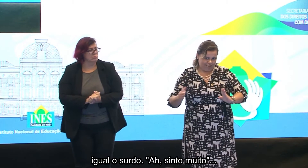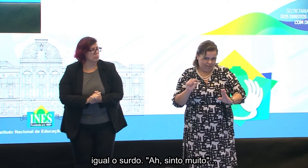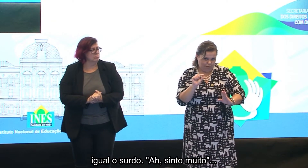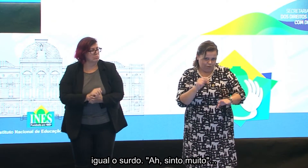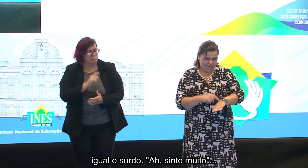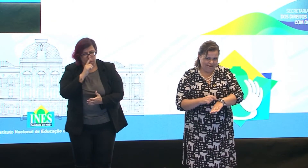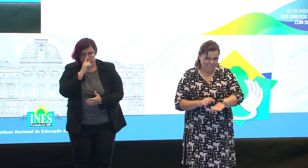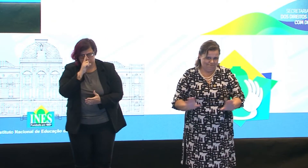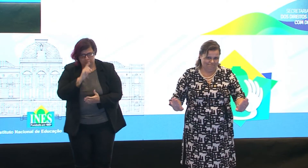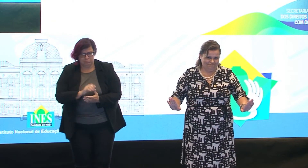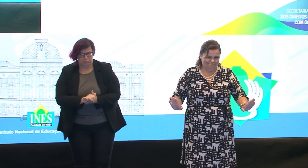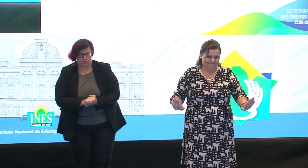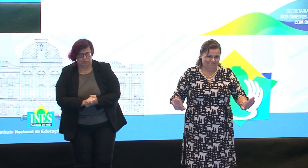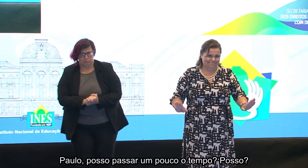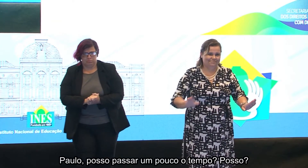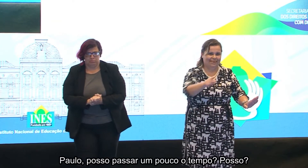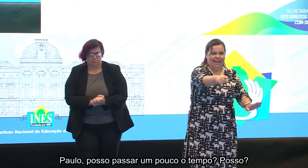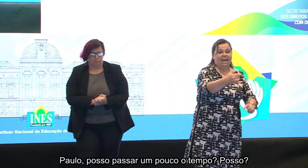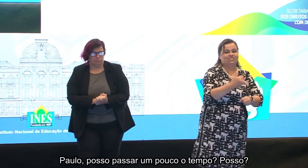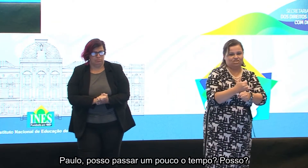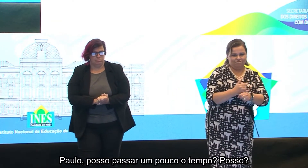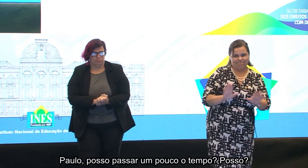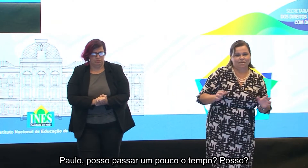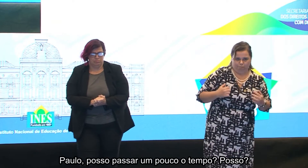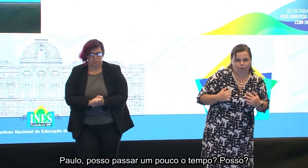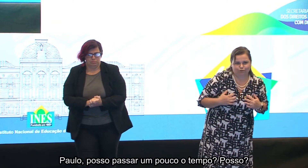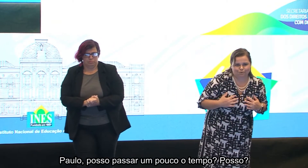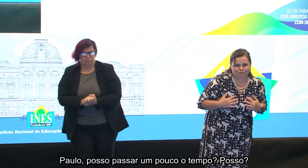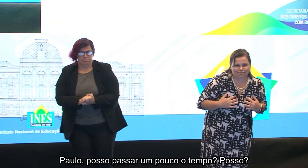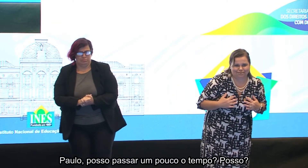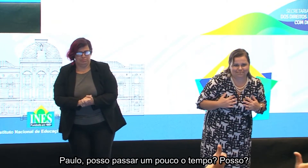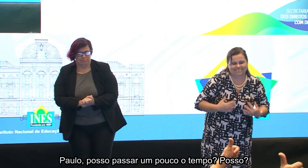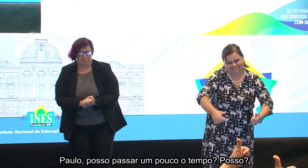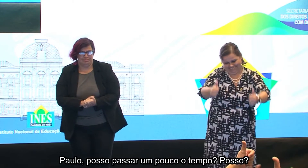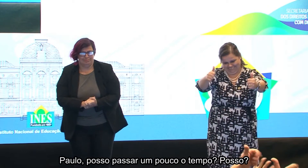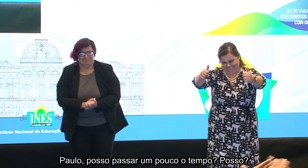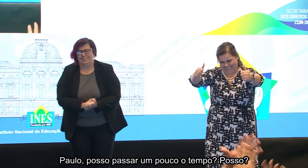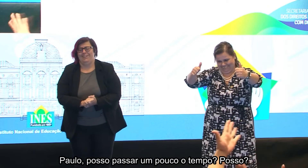Sinto muito. Paulo, posso passar um pouquinho de tempo? Posso, Paulo?